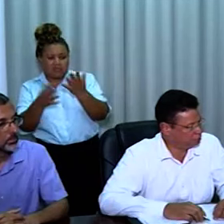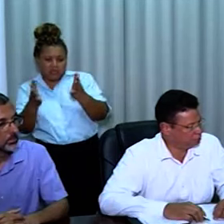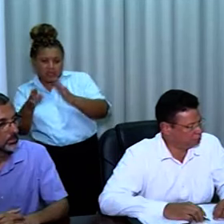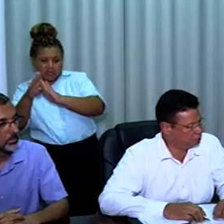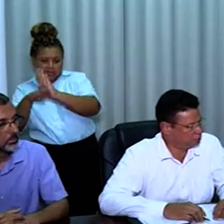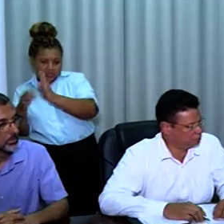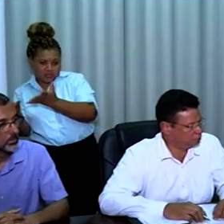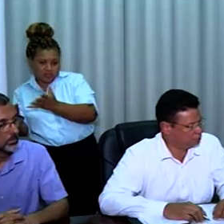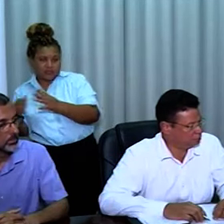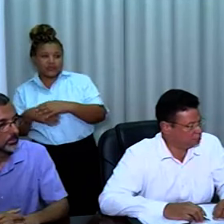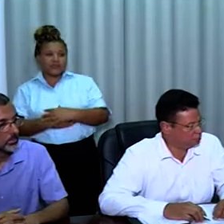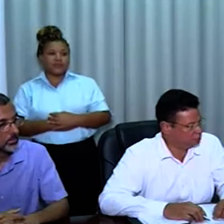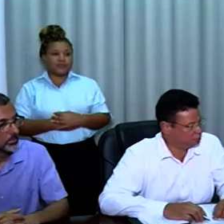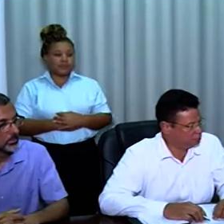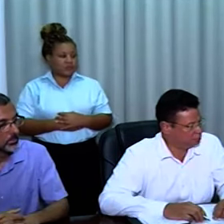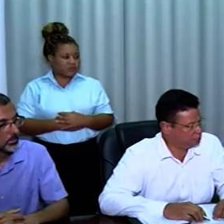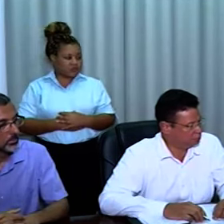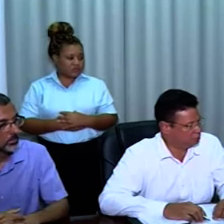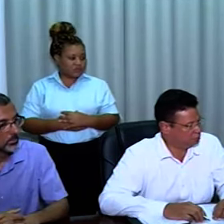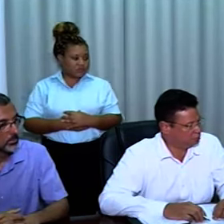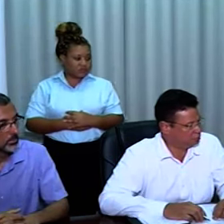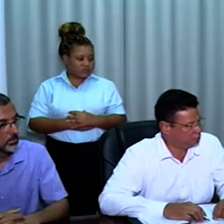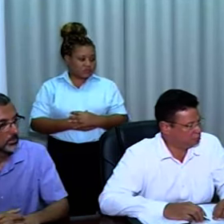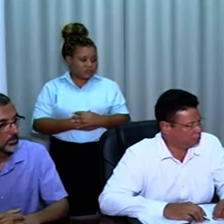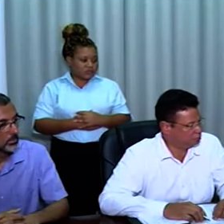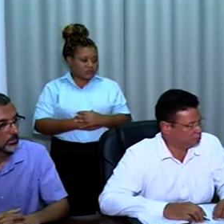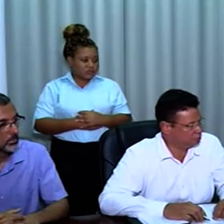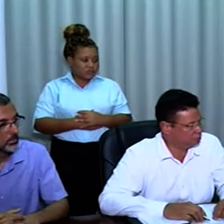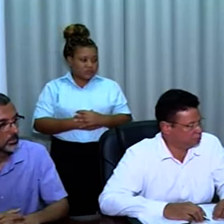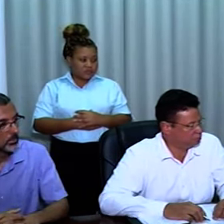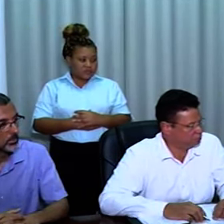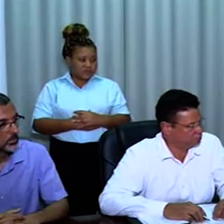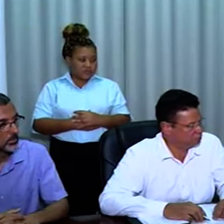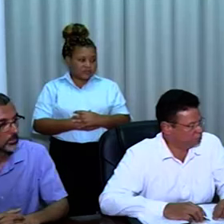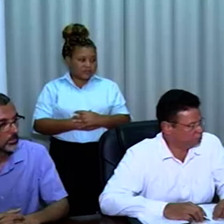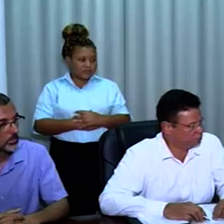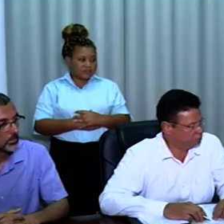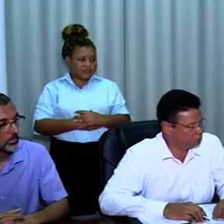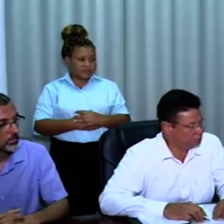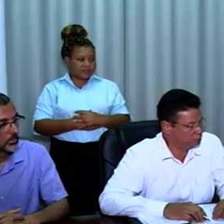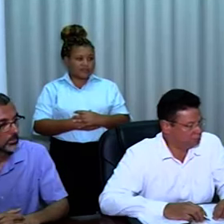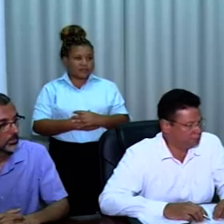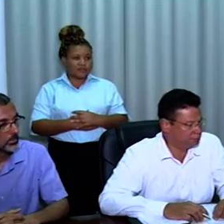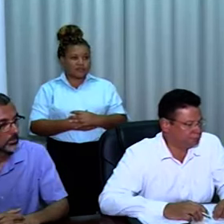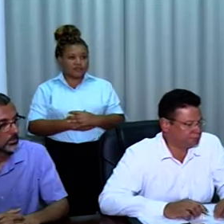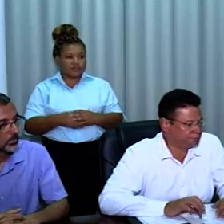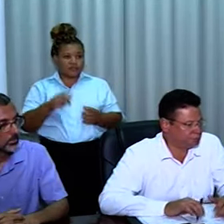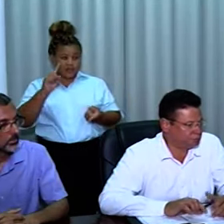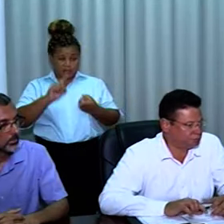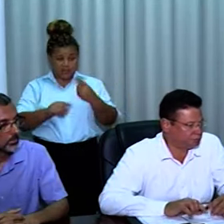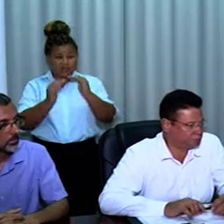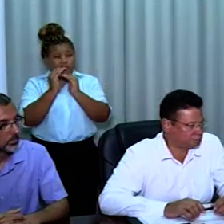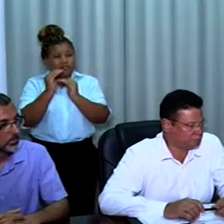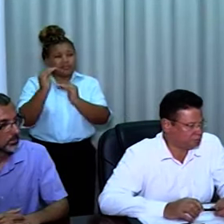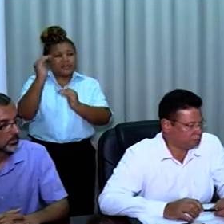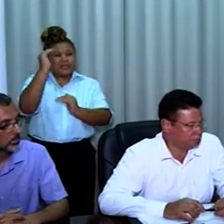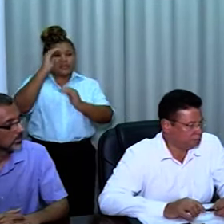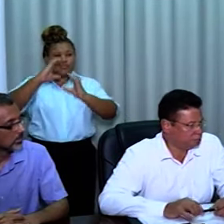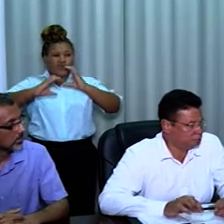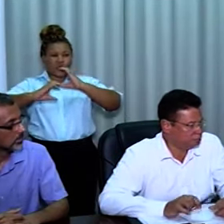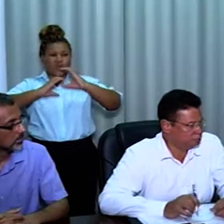travail qui nous peut faire sous les pour faire ici qui nous système communication il reste